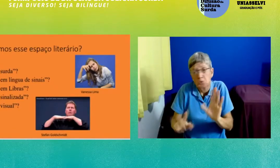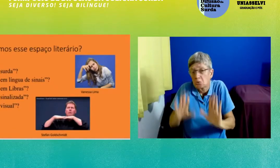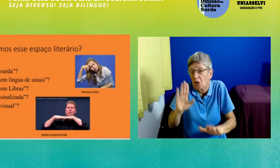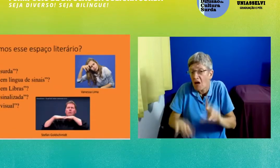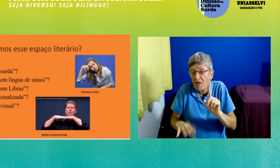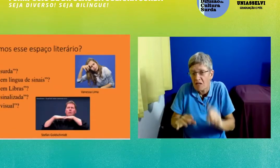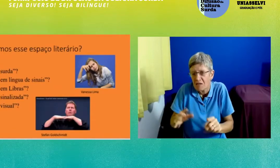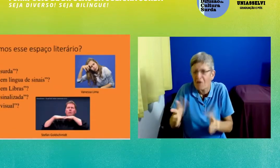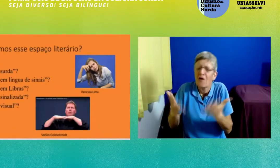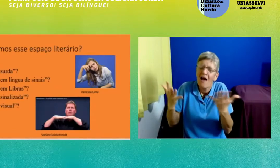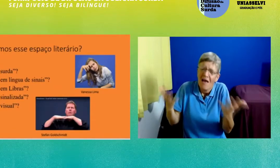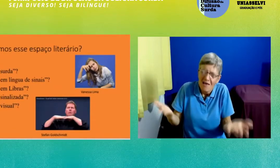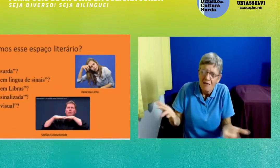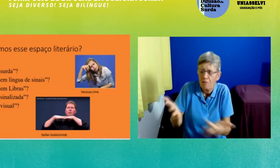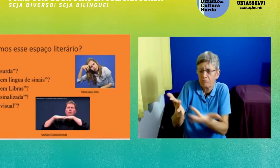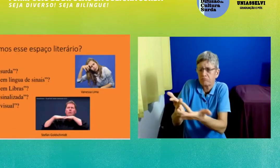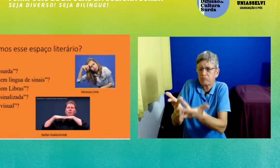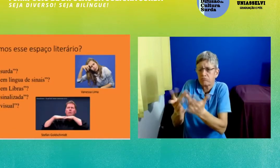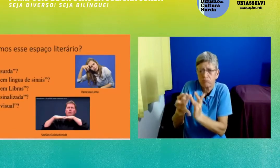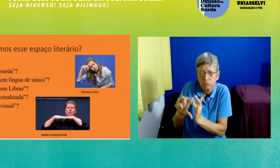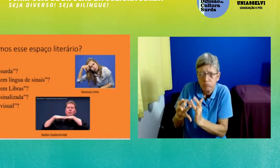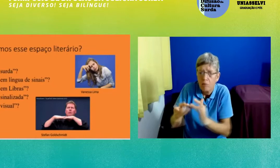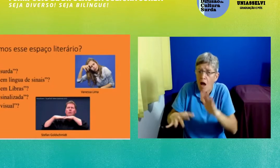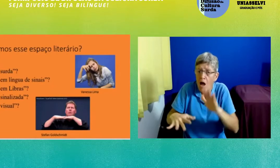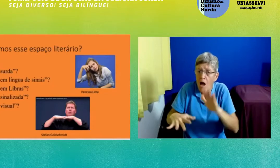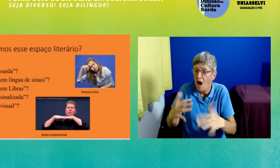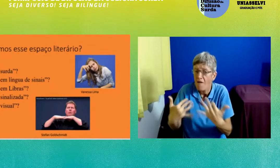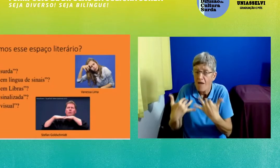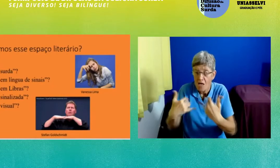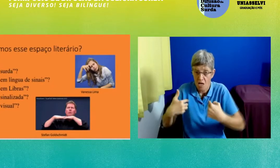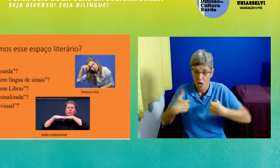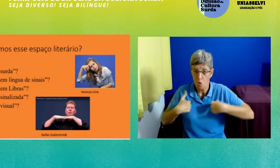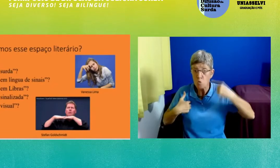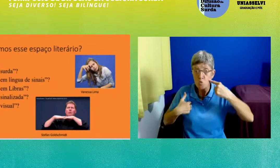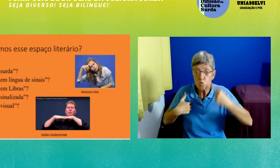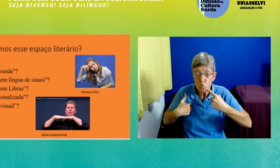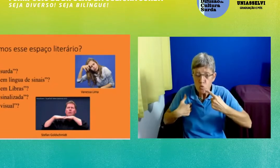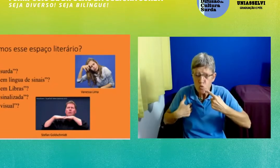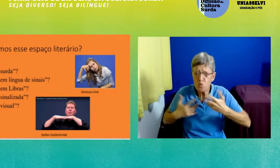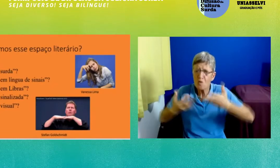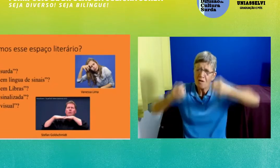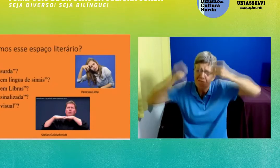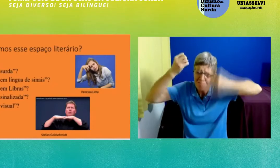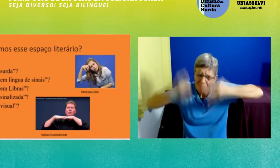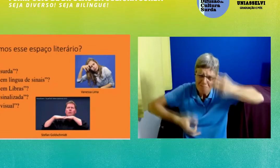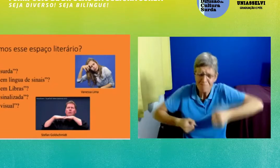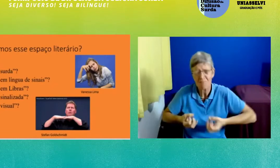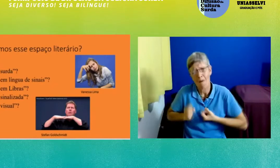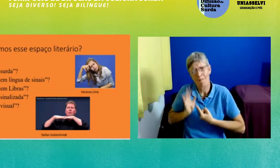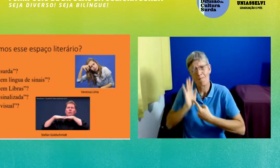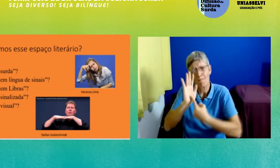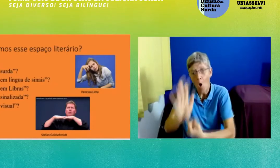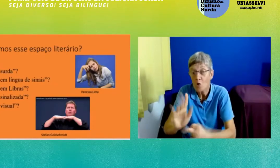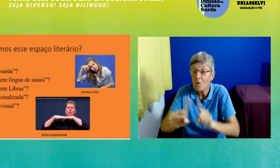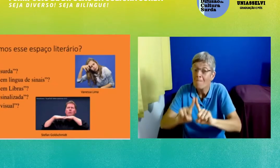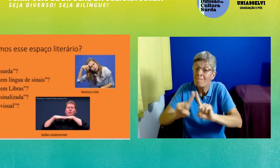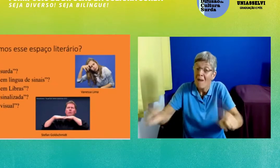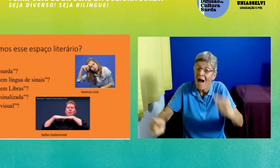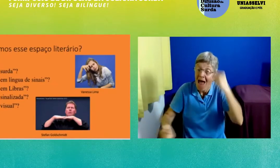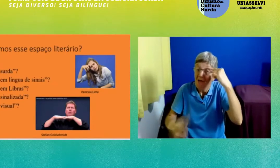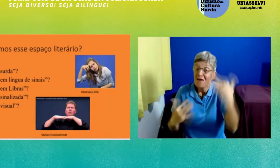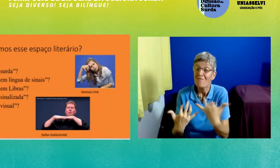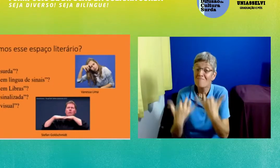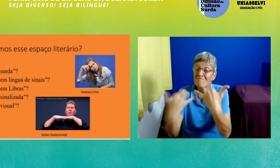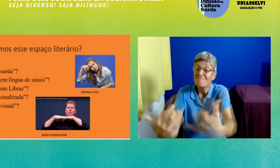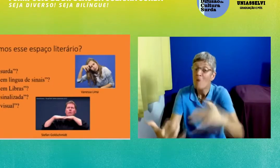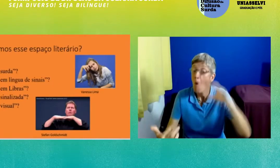talvez o surdo, ele apenas vai produzir três pontos desses explicados e